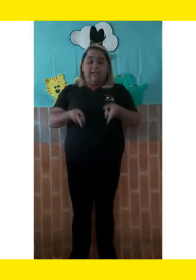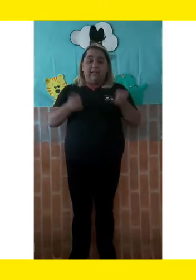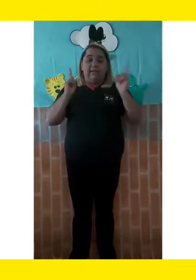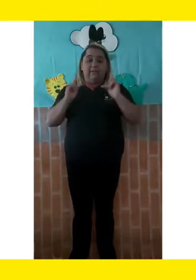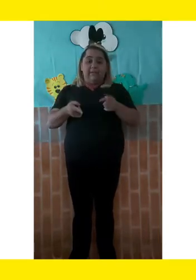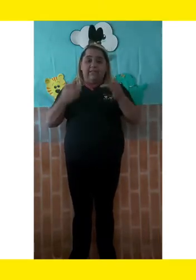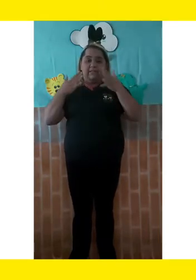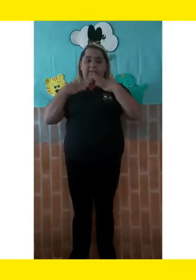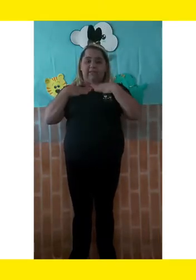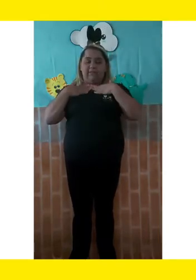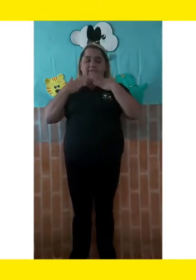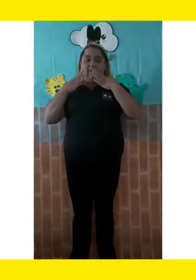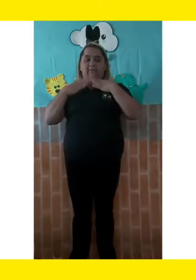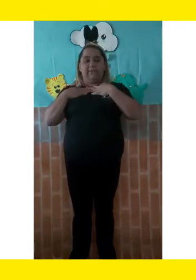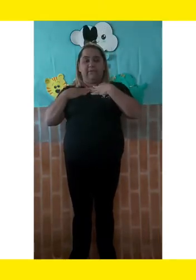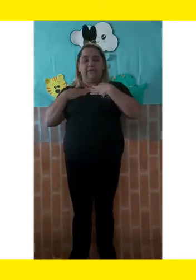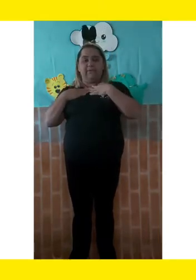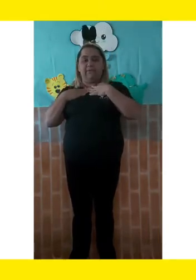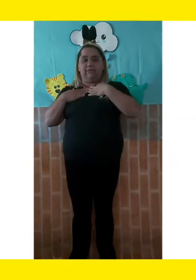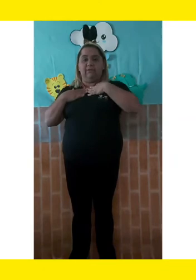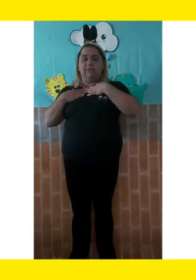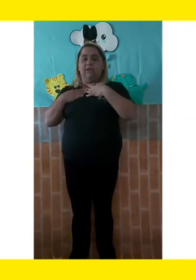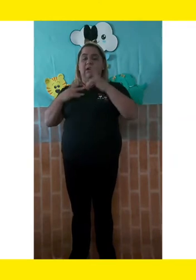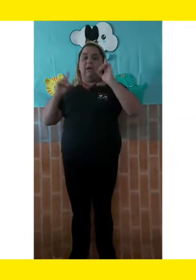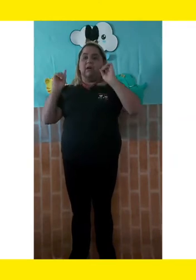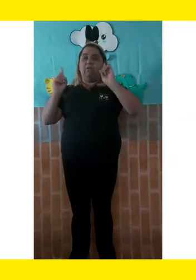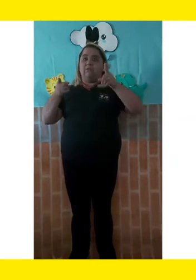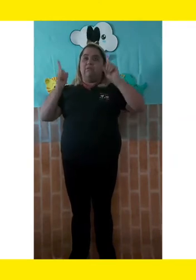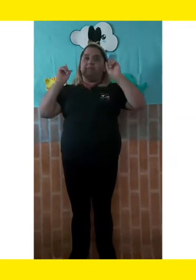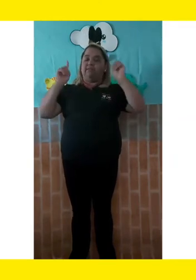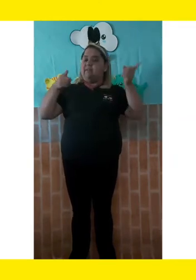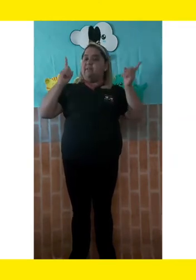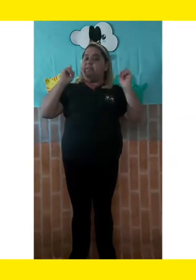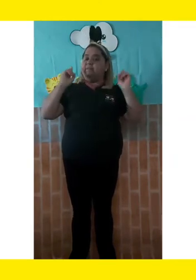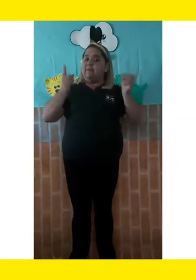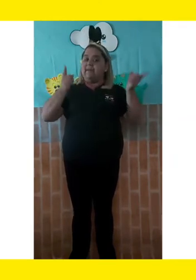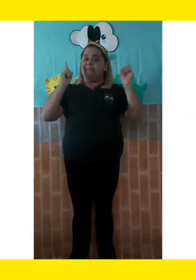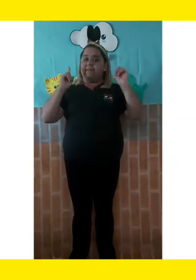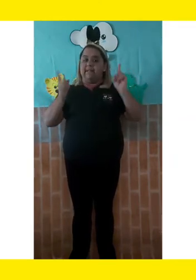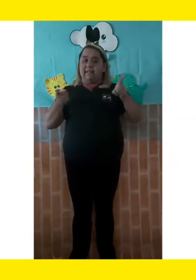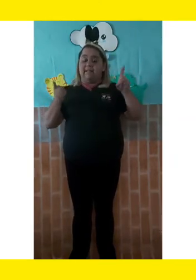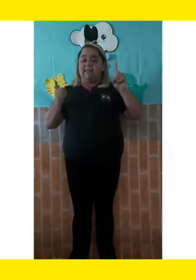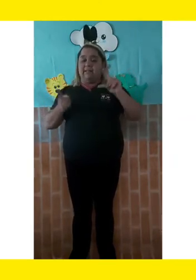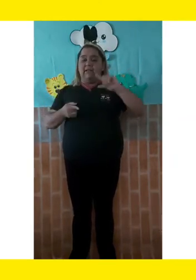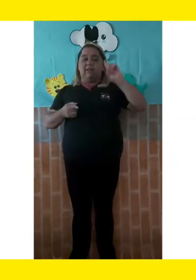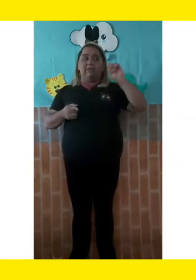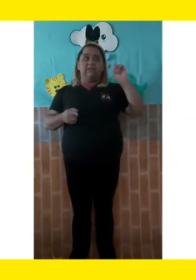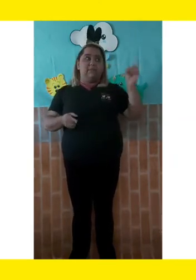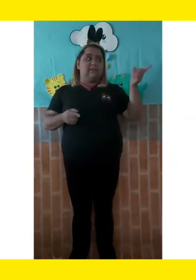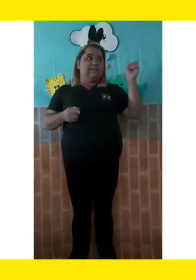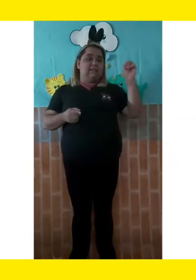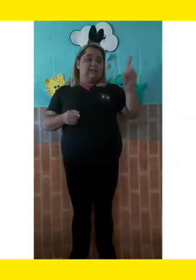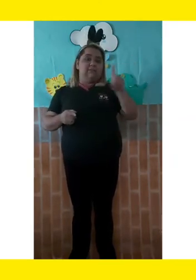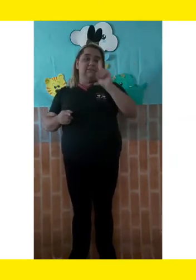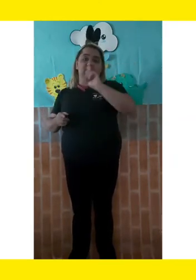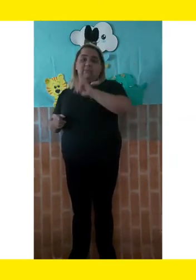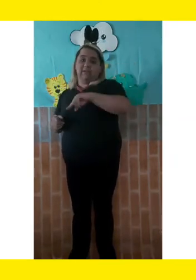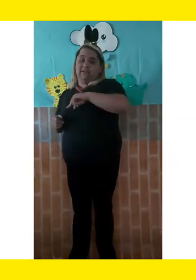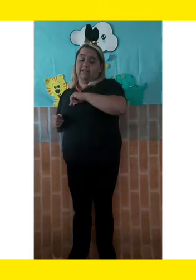começa com amor, o sol a brilhar, os pássaros no ar,